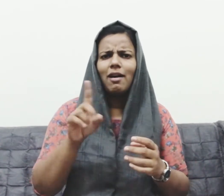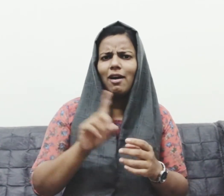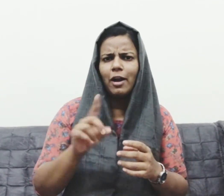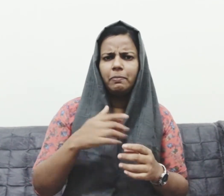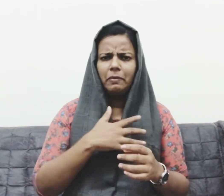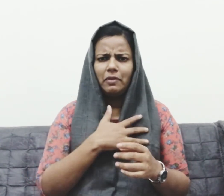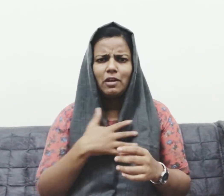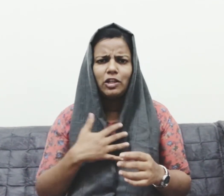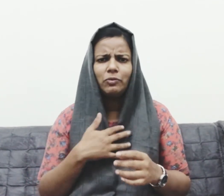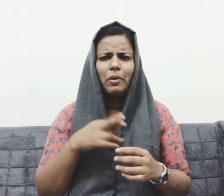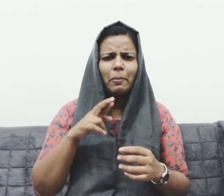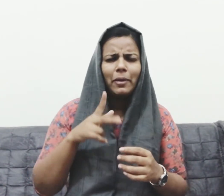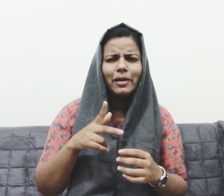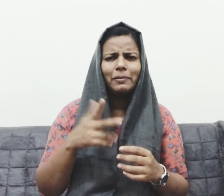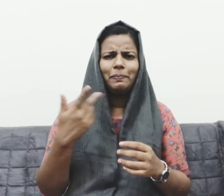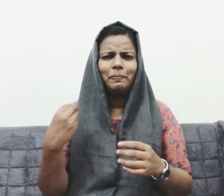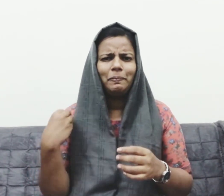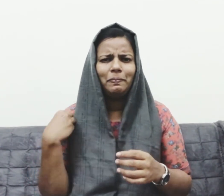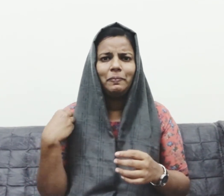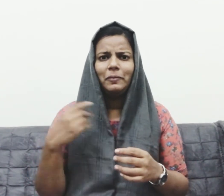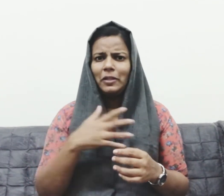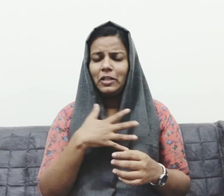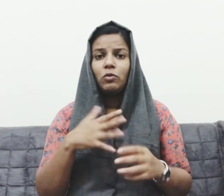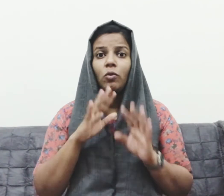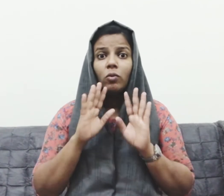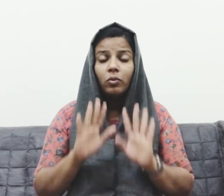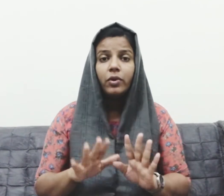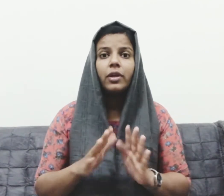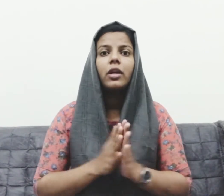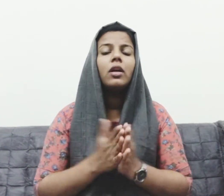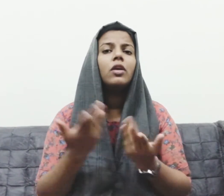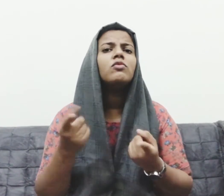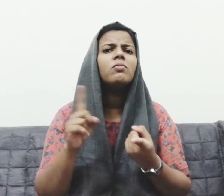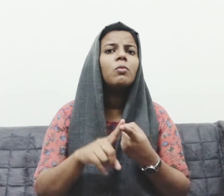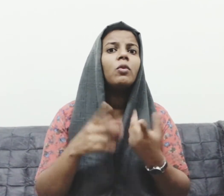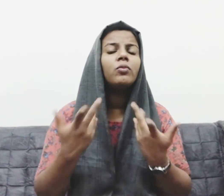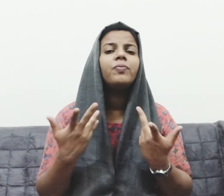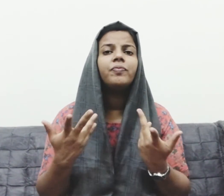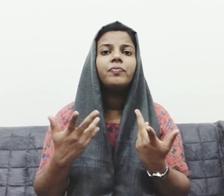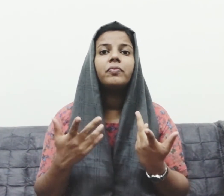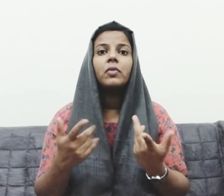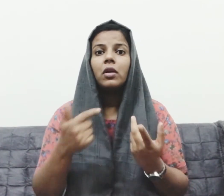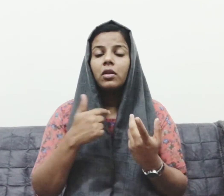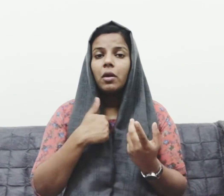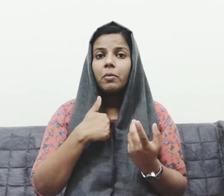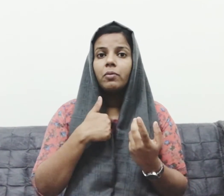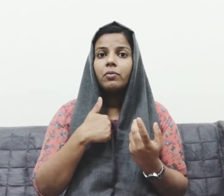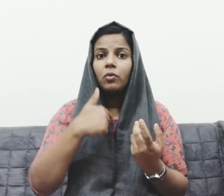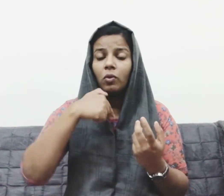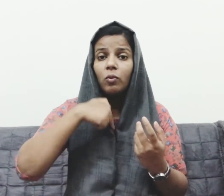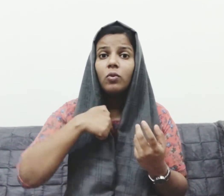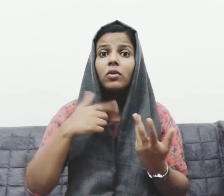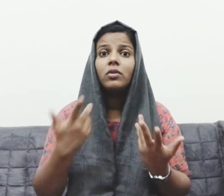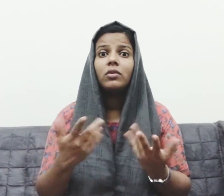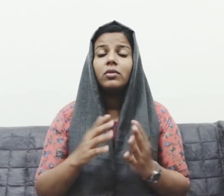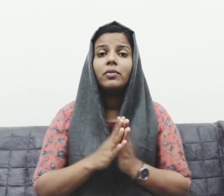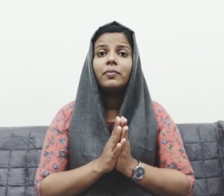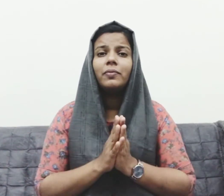ഒരു വിദ്വേഷമോ പിണക്കമോ വൈരാഗ്യമോ ഒക്കെ ഉണ്ടെങ്കിൽ അവിടെ സംഭവിക്കുന്നത് എന്തെന്ന് ചോദിച്ചാൽ, നമുക്ക് നമ്മുടെ ഉള്ളിൽ